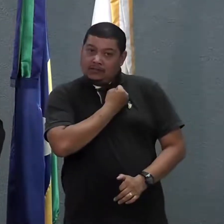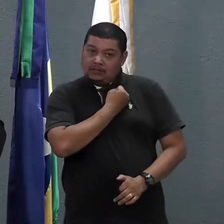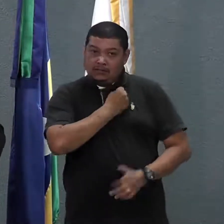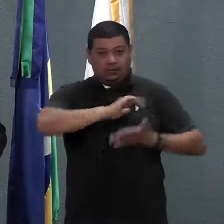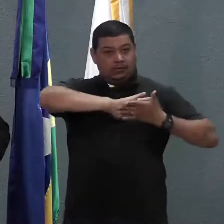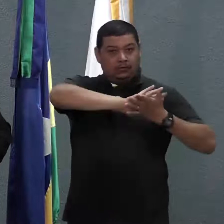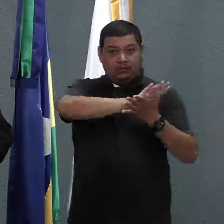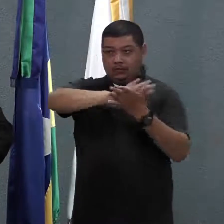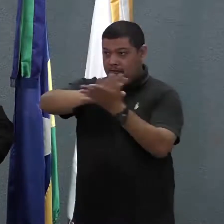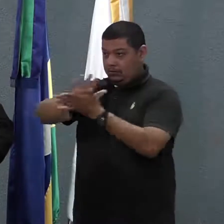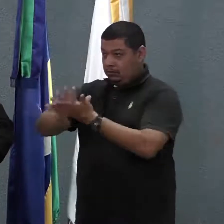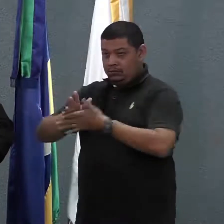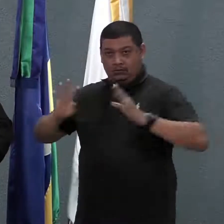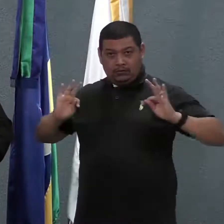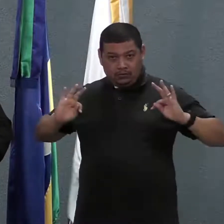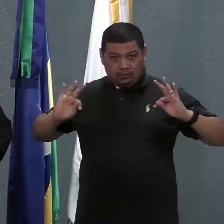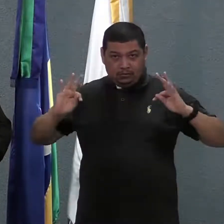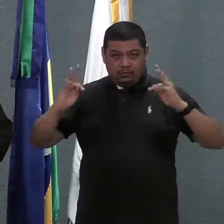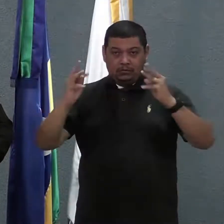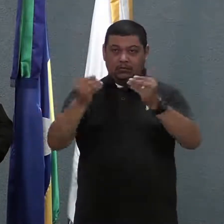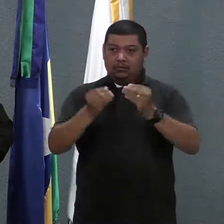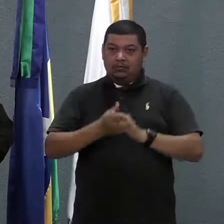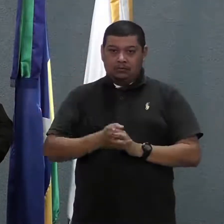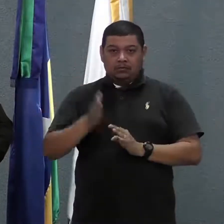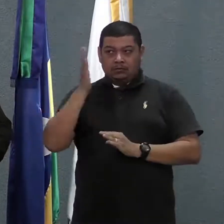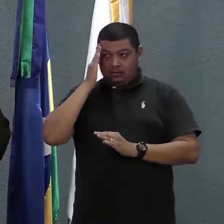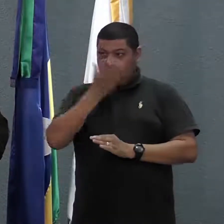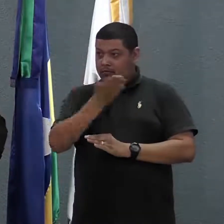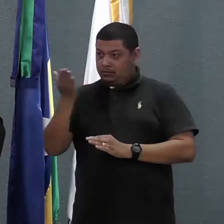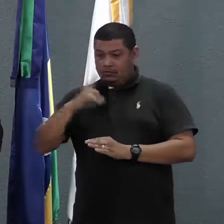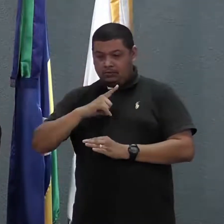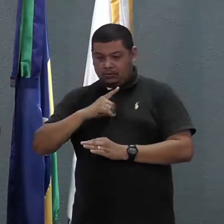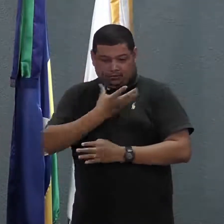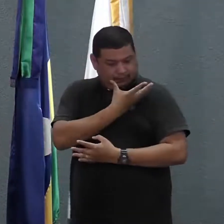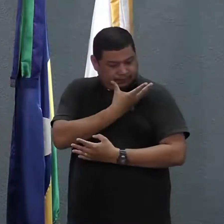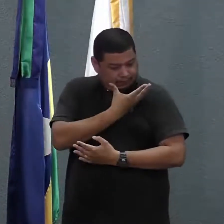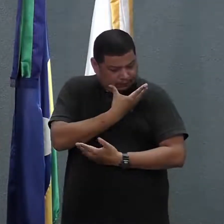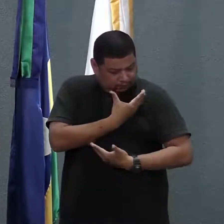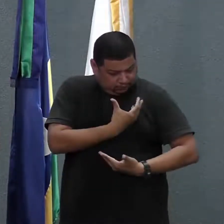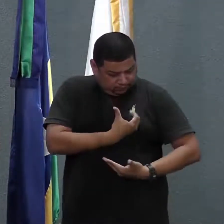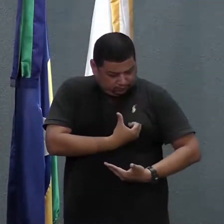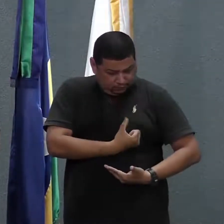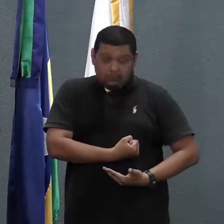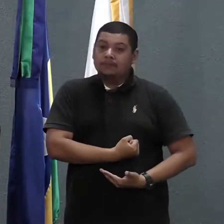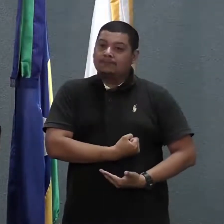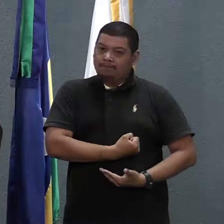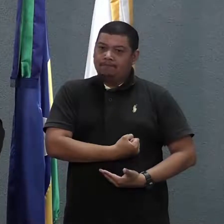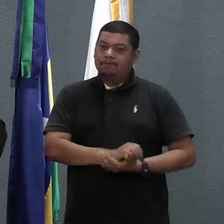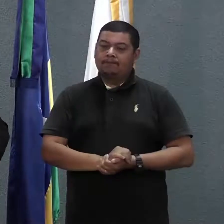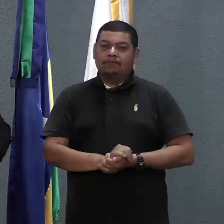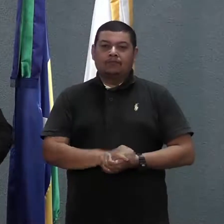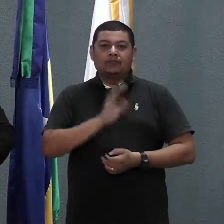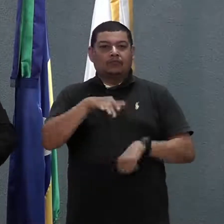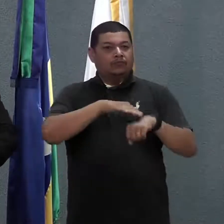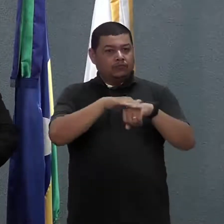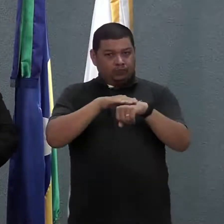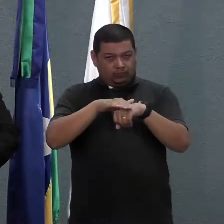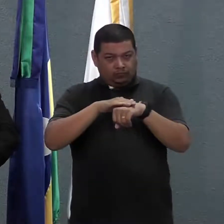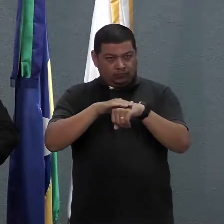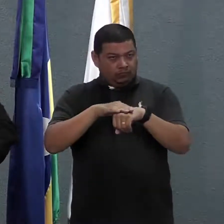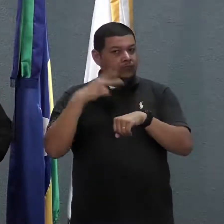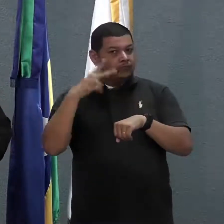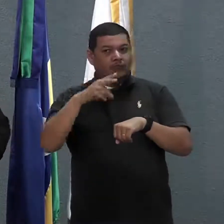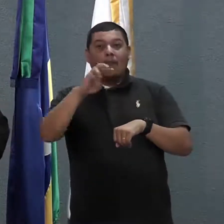prejudiciais a todos, como eu sei que vocês estão magoados aqui, eu conversei muito com o vereador